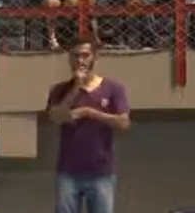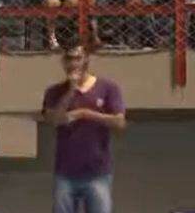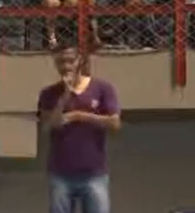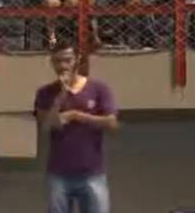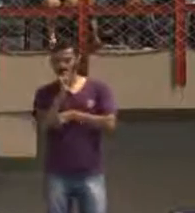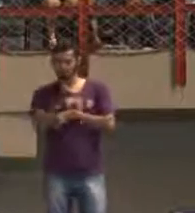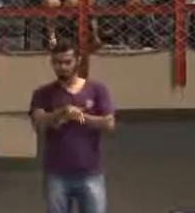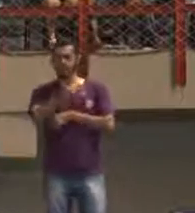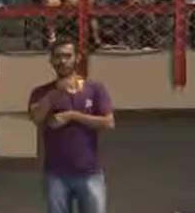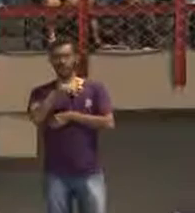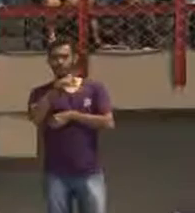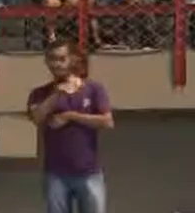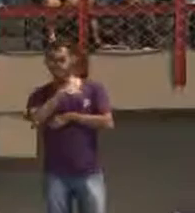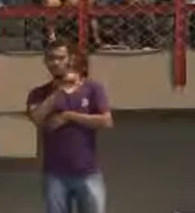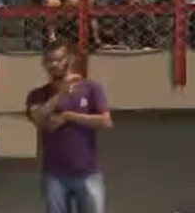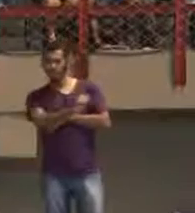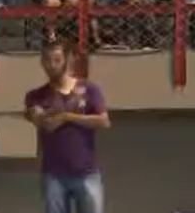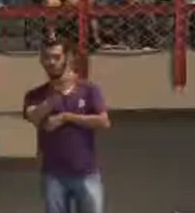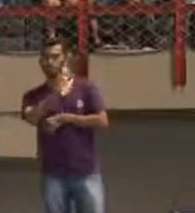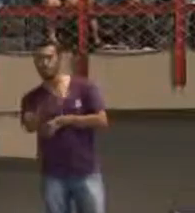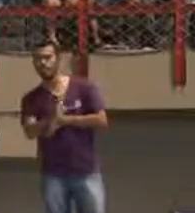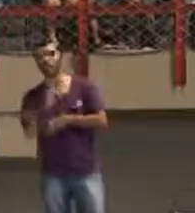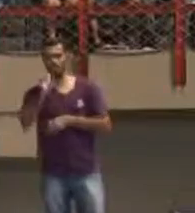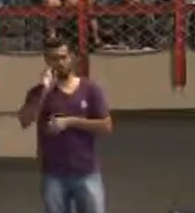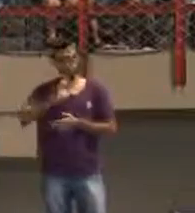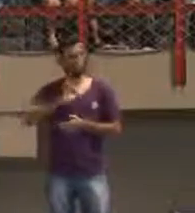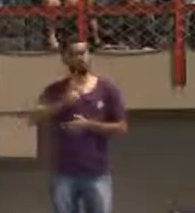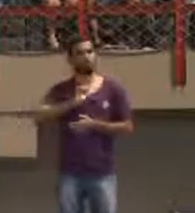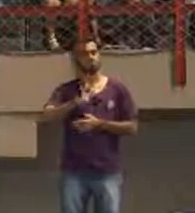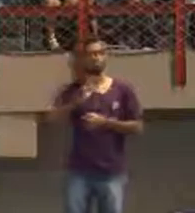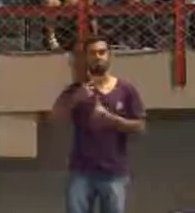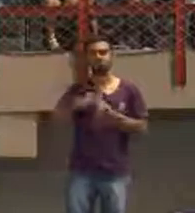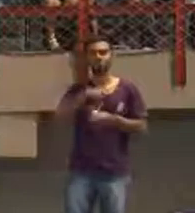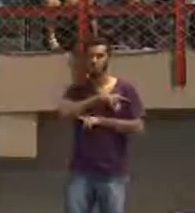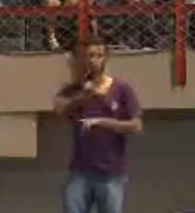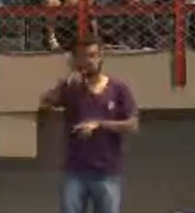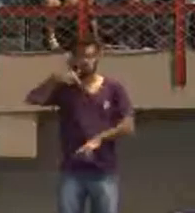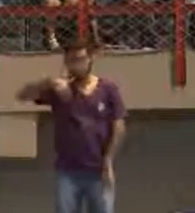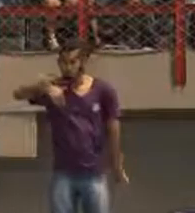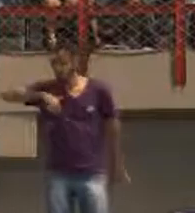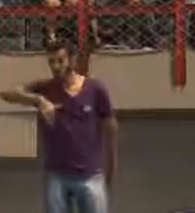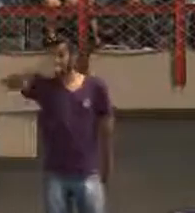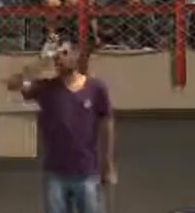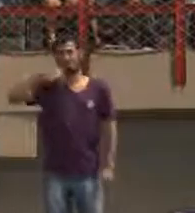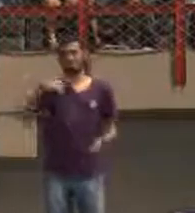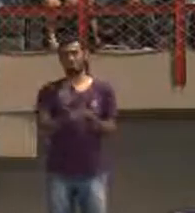gente? Eu estou usando essa palavra porque é uma das que vocês mais erram na grafia.